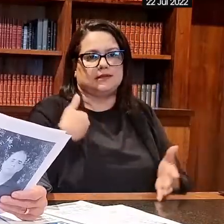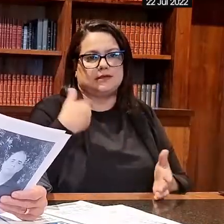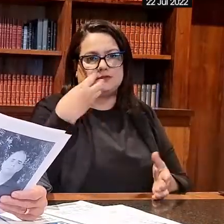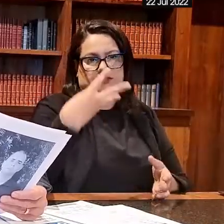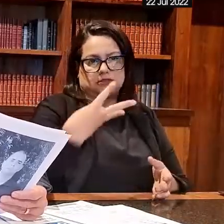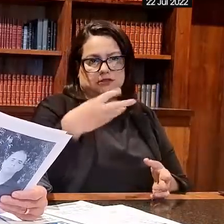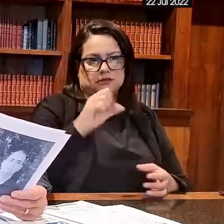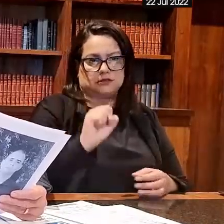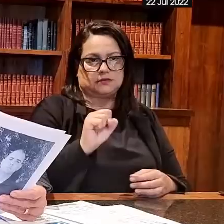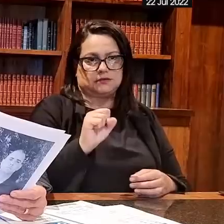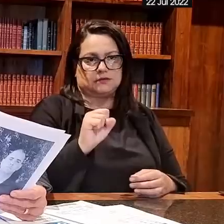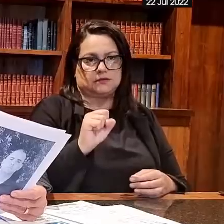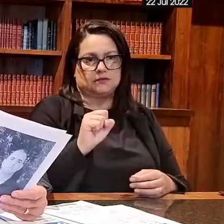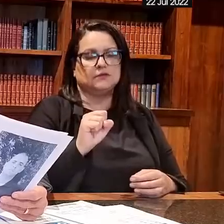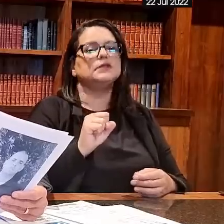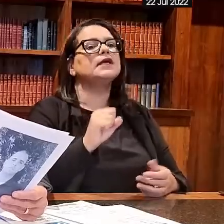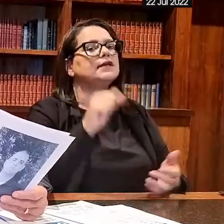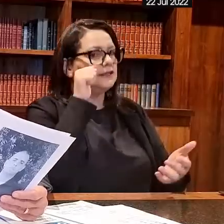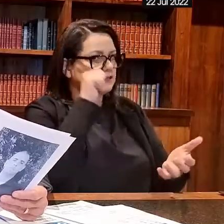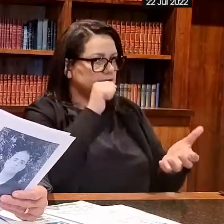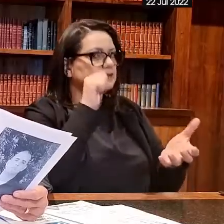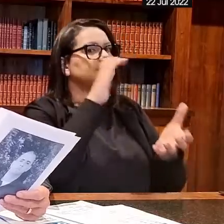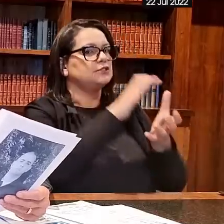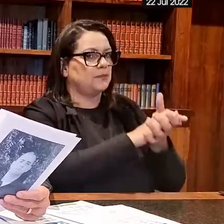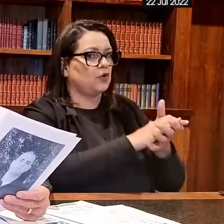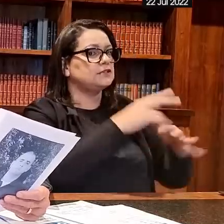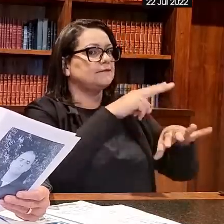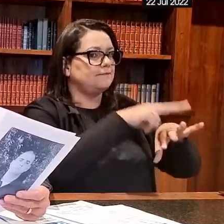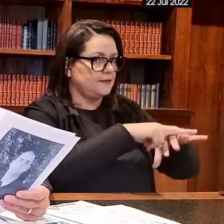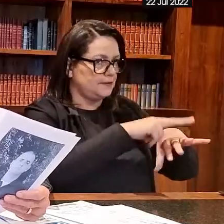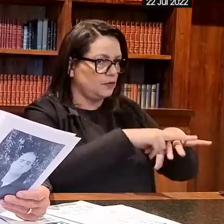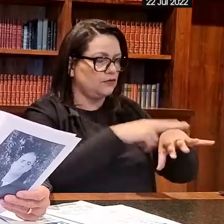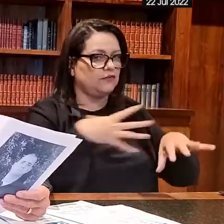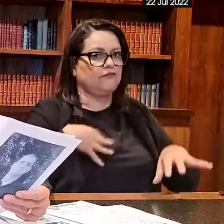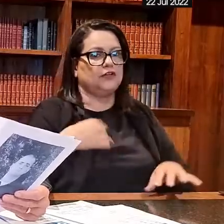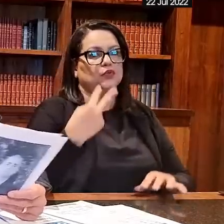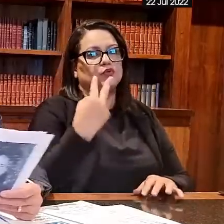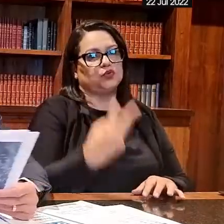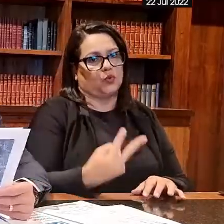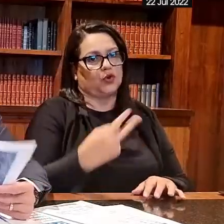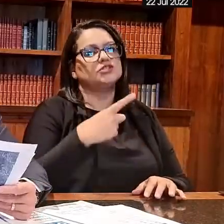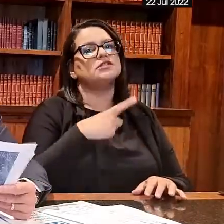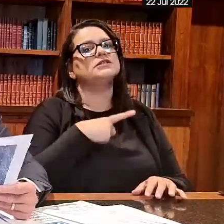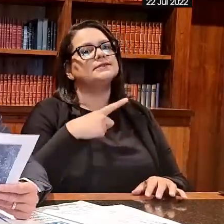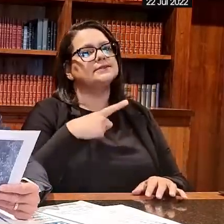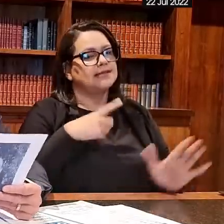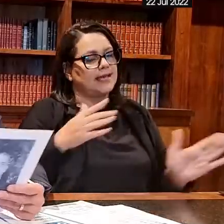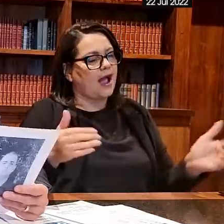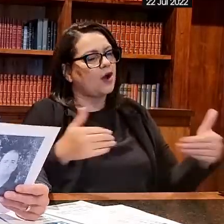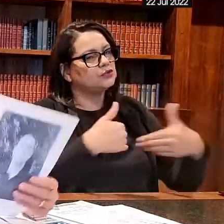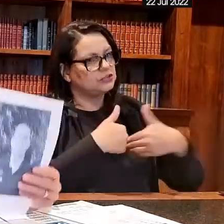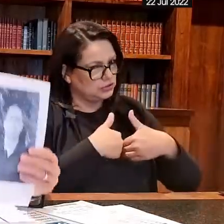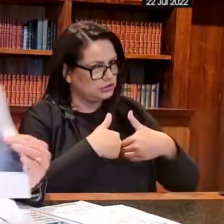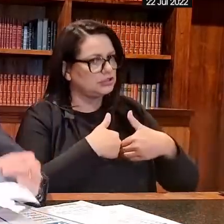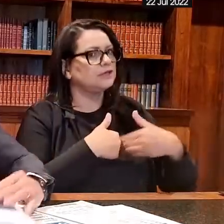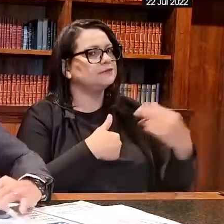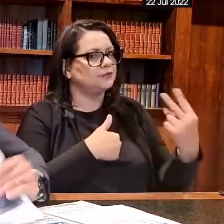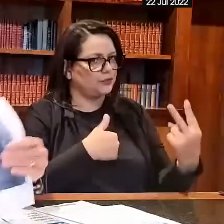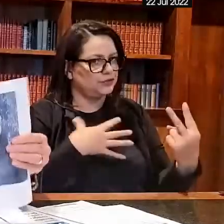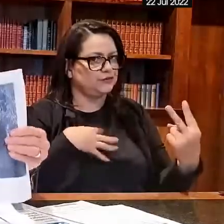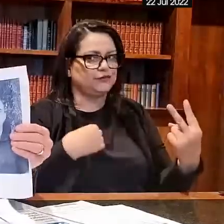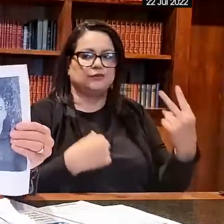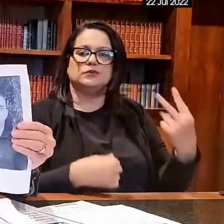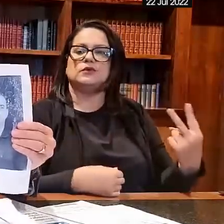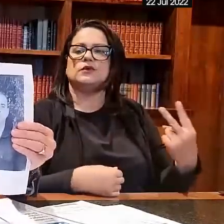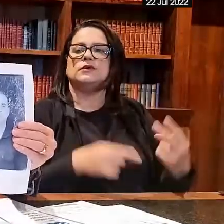38 anos deixa a viúva e dois filhos portadores do espectro autista a